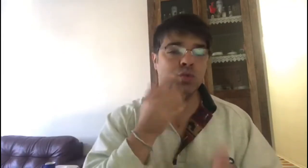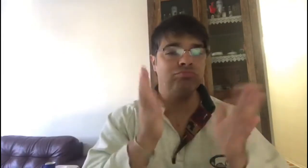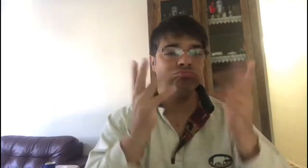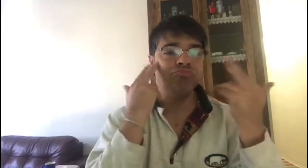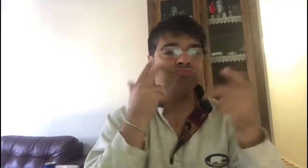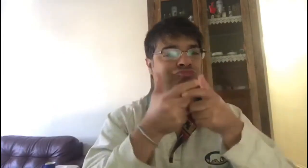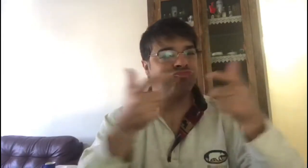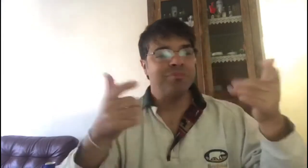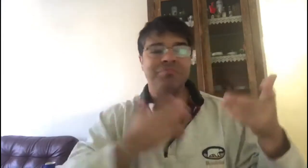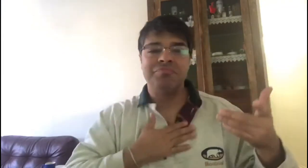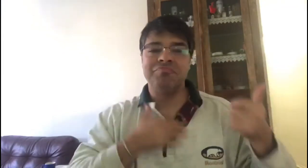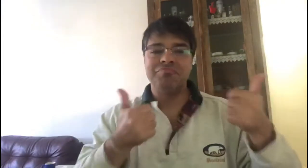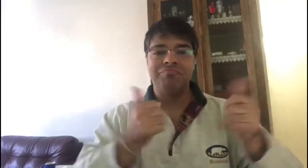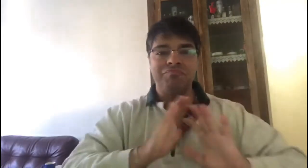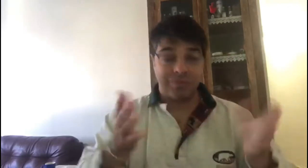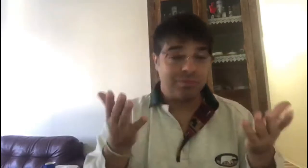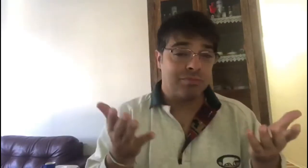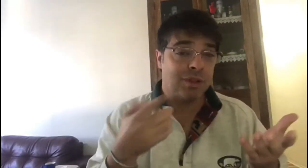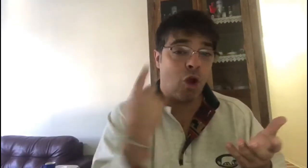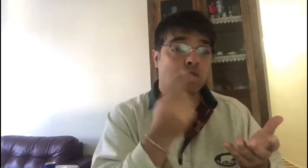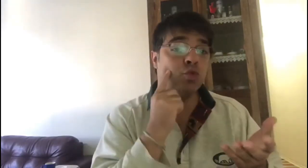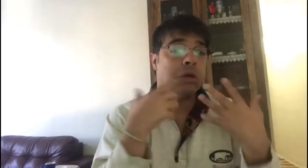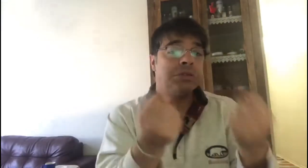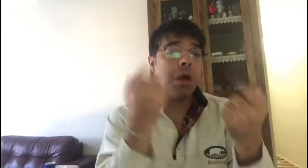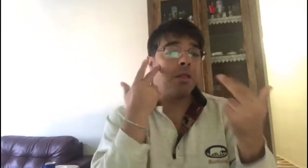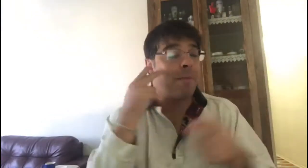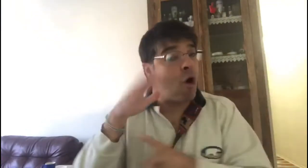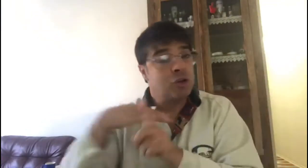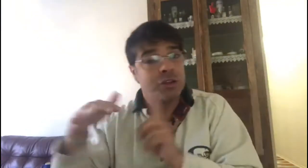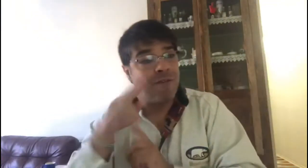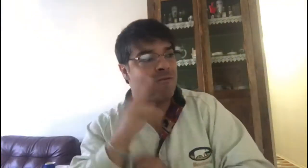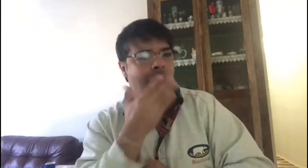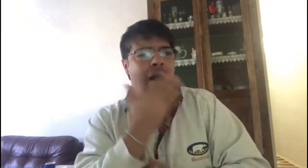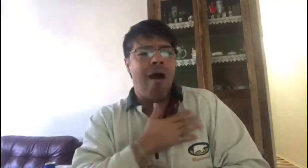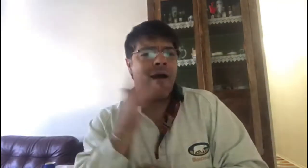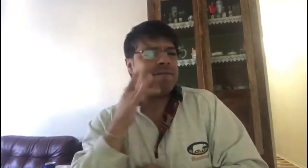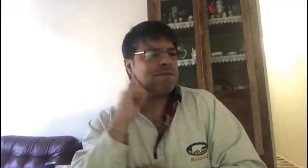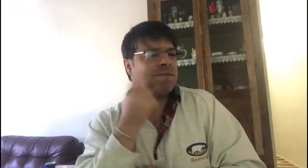Um.